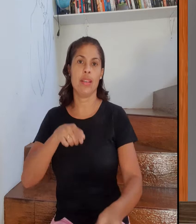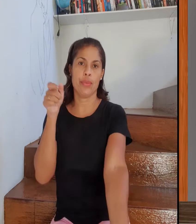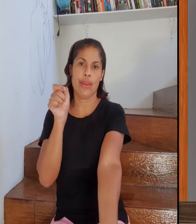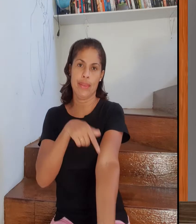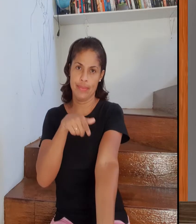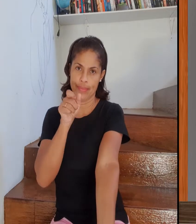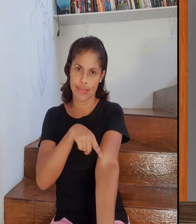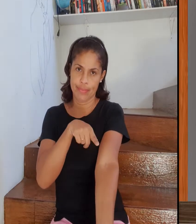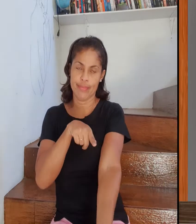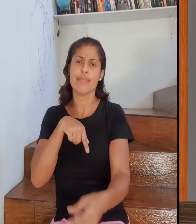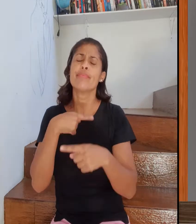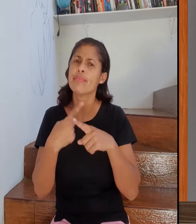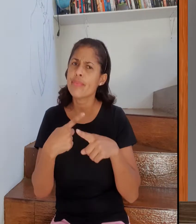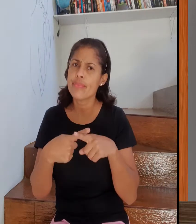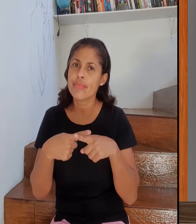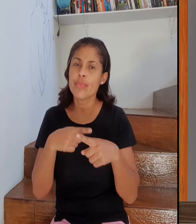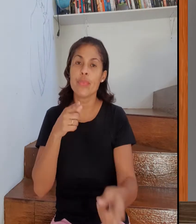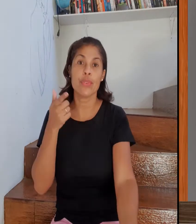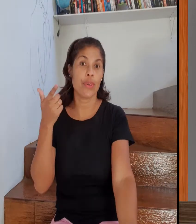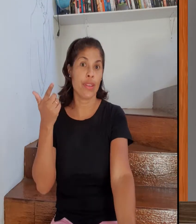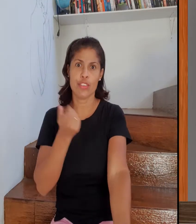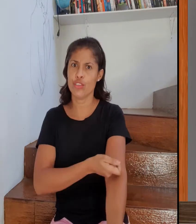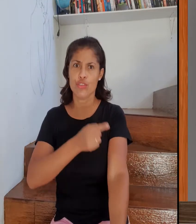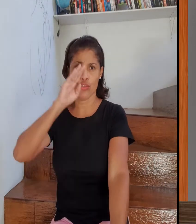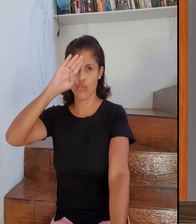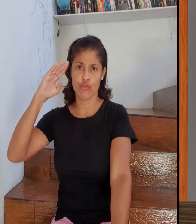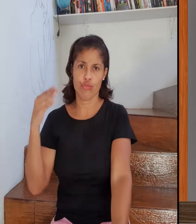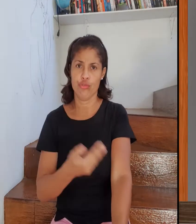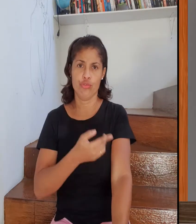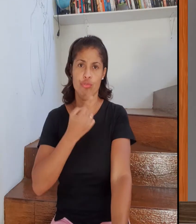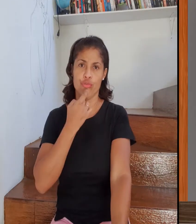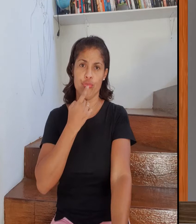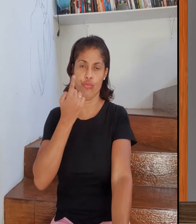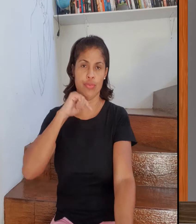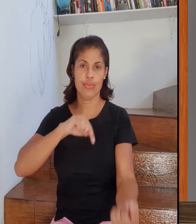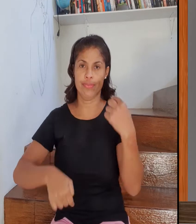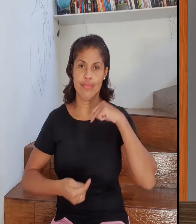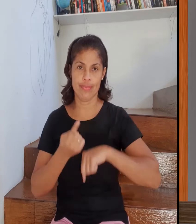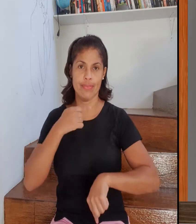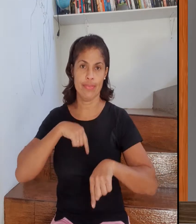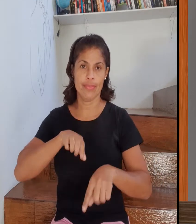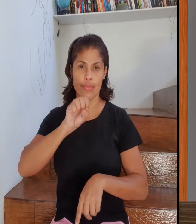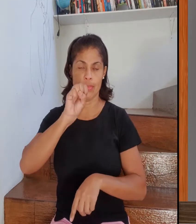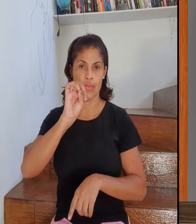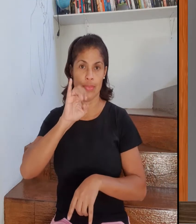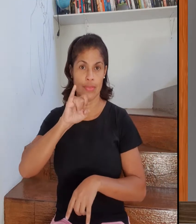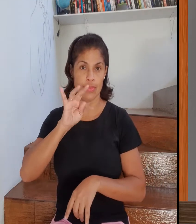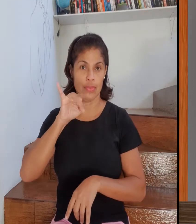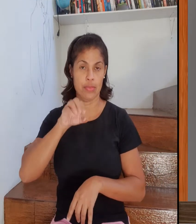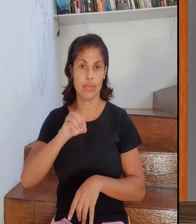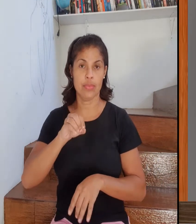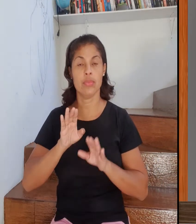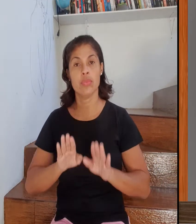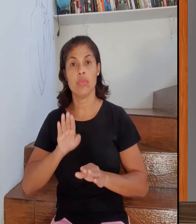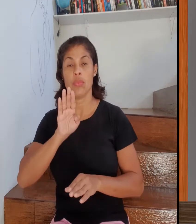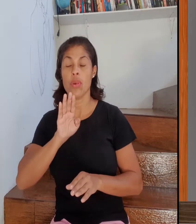intravenosa, isto porque o fármaco é injetado diretamente na circulação sistêmica. A